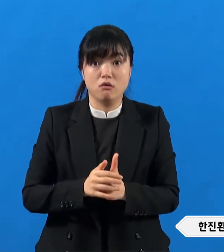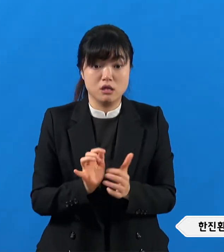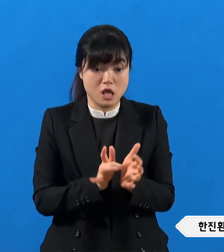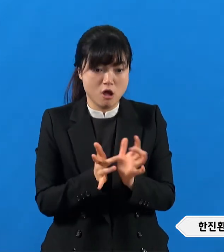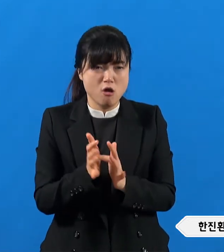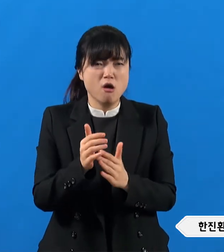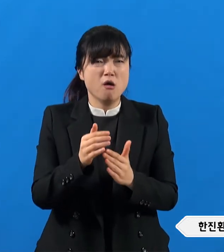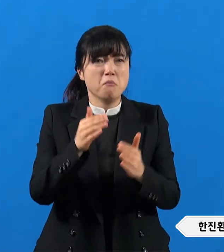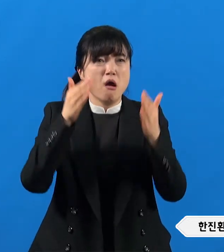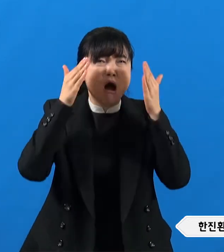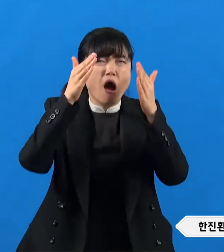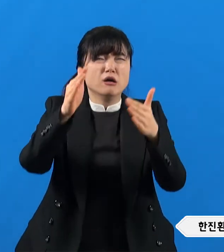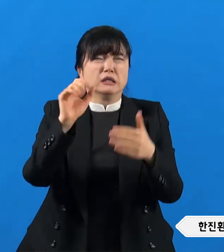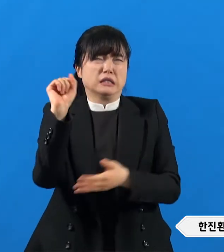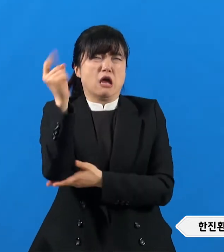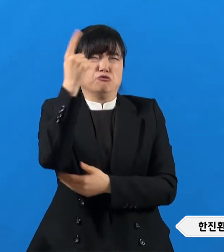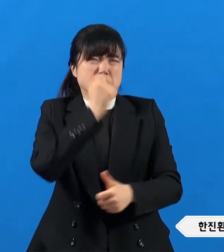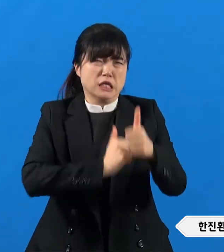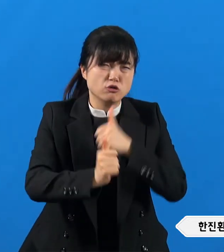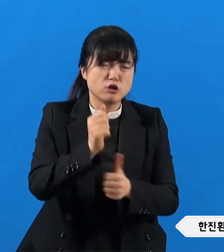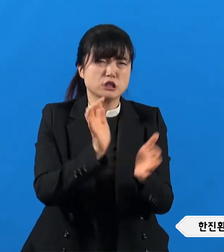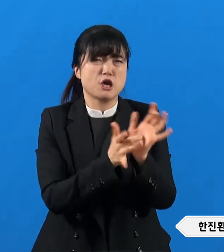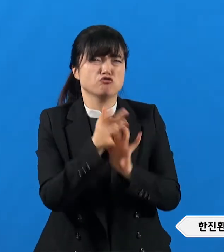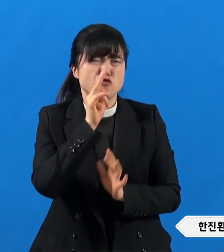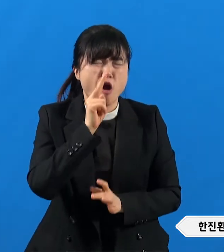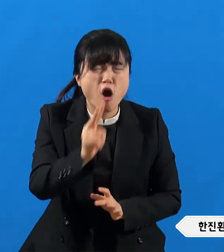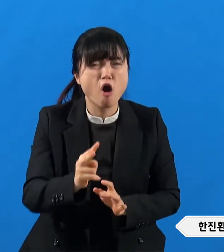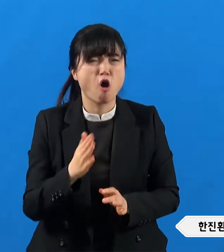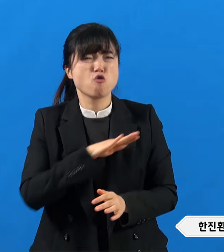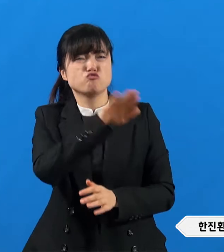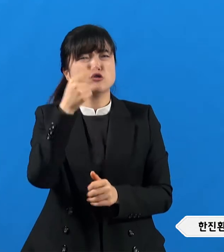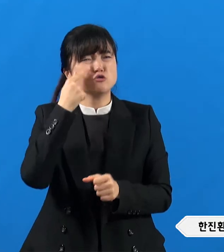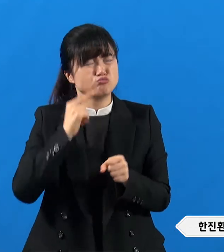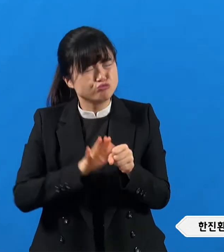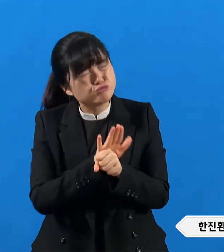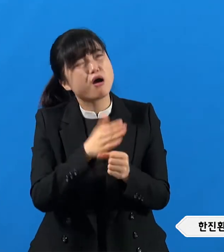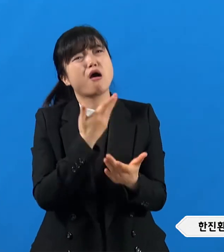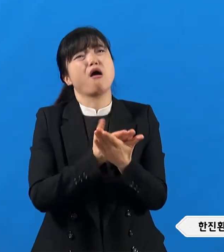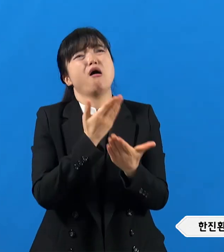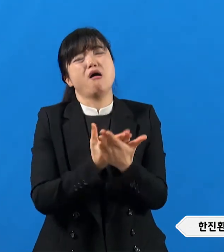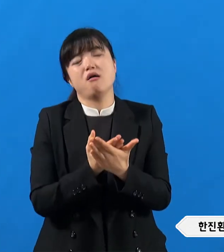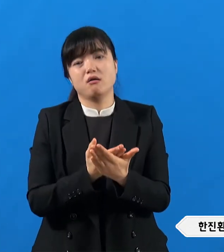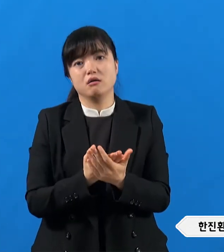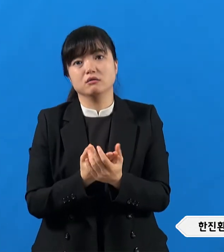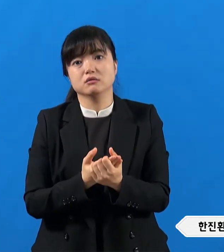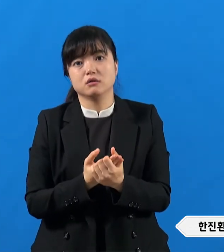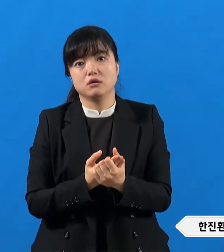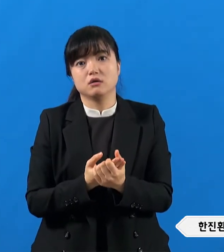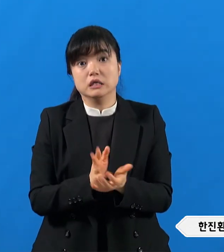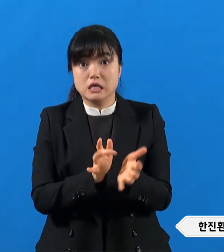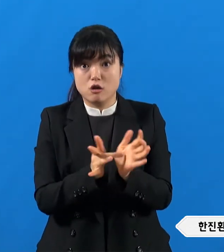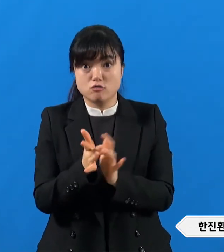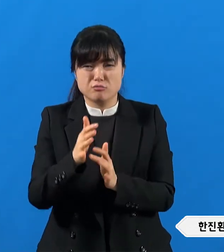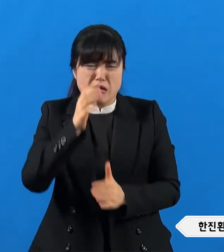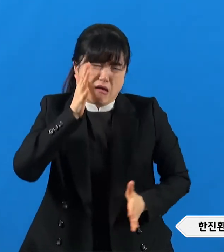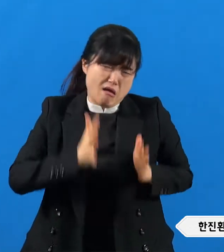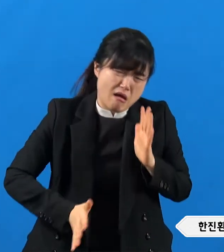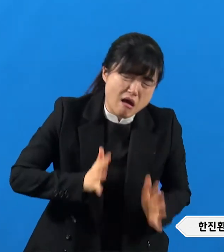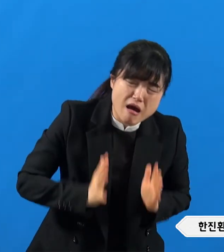예수님을 향해서 다윗의 자손 예수여 우리를 불쌍히 여기소서, 그러면서 예수님께로